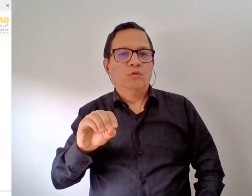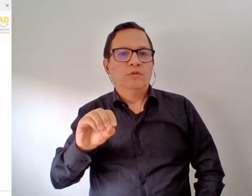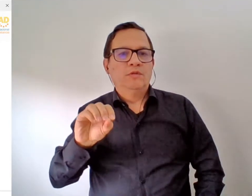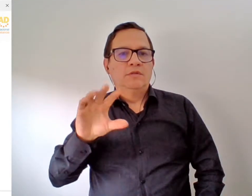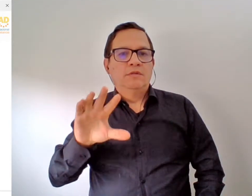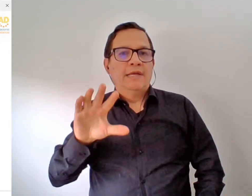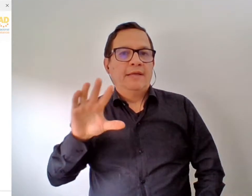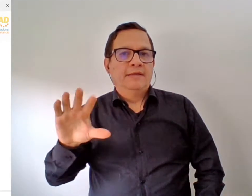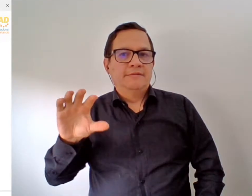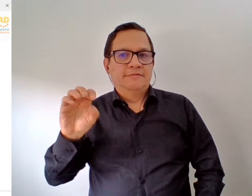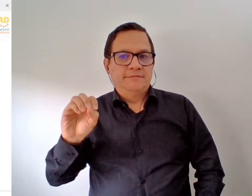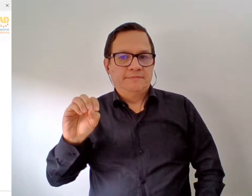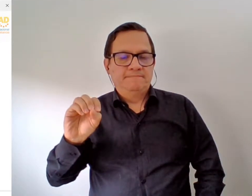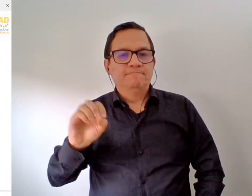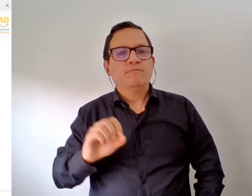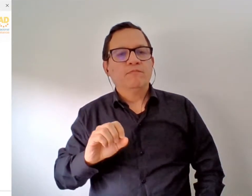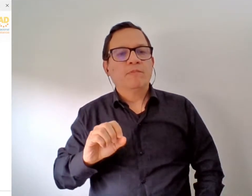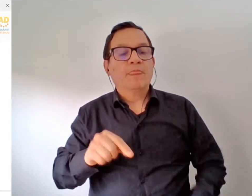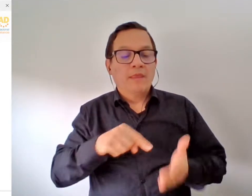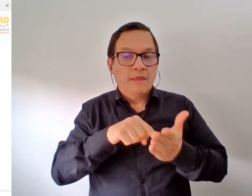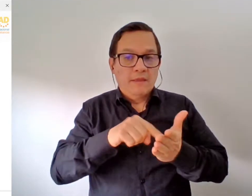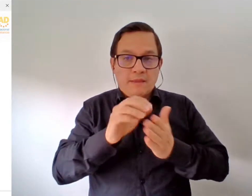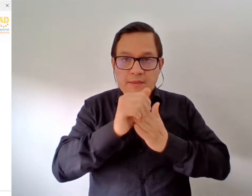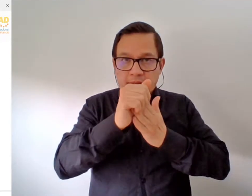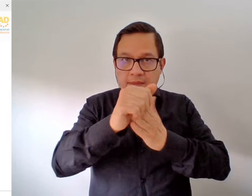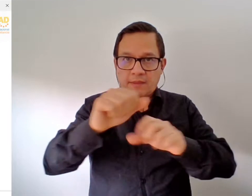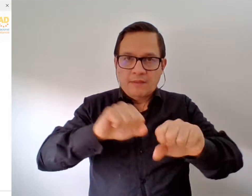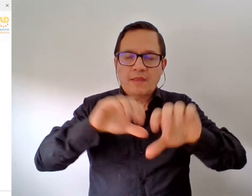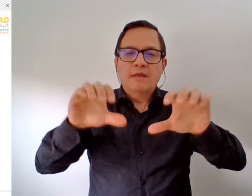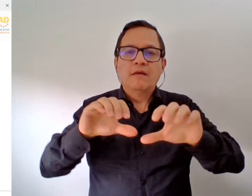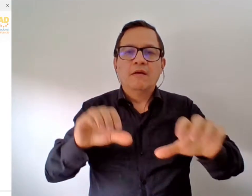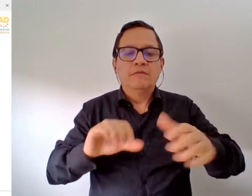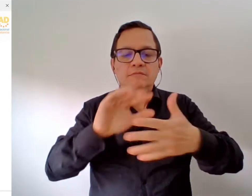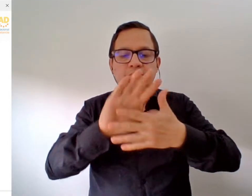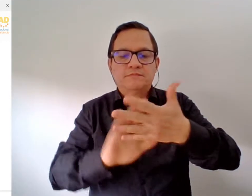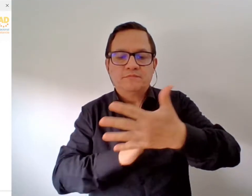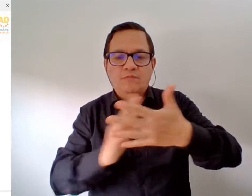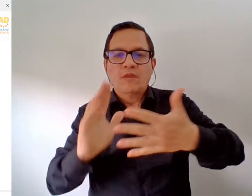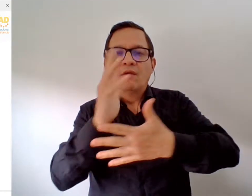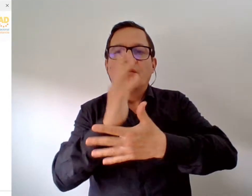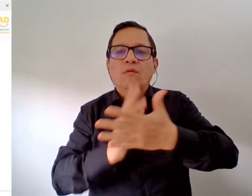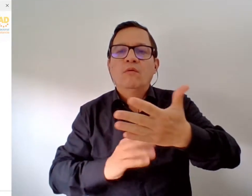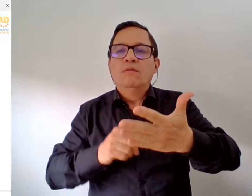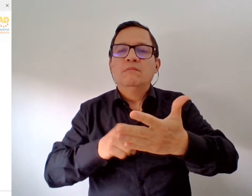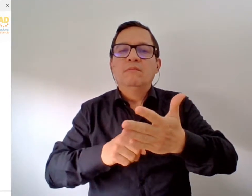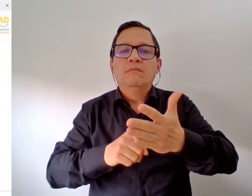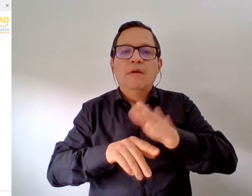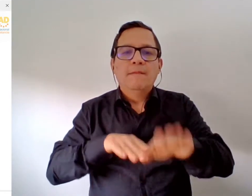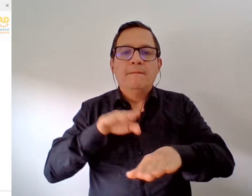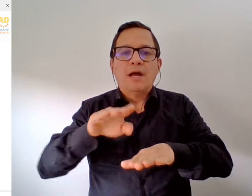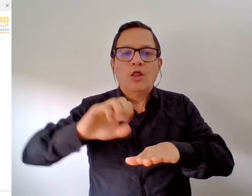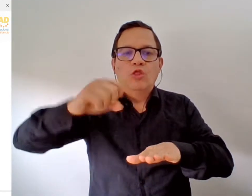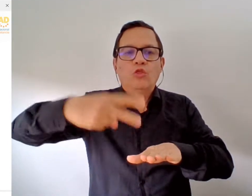250.550. Guía de actividades y rúbrica de evaluación. Paso 2.